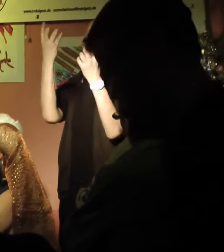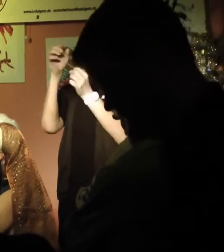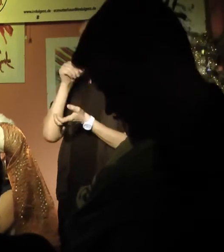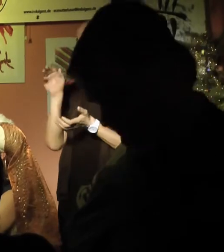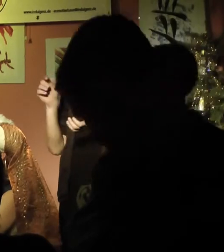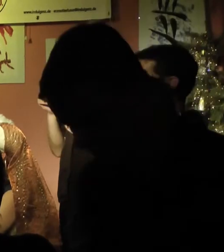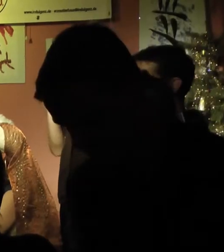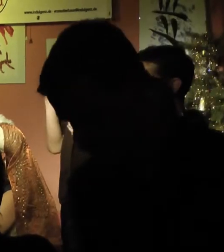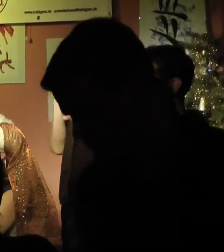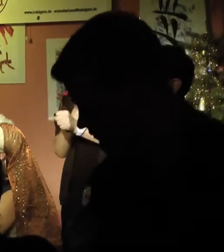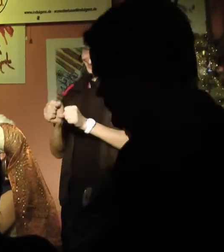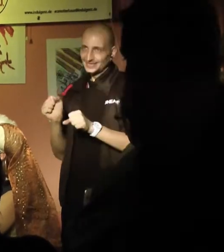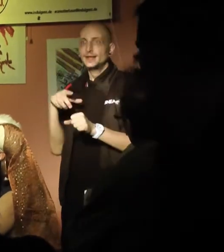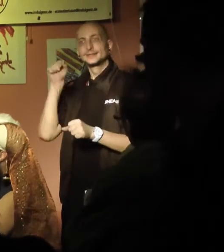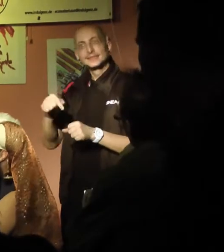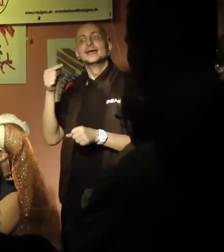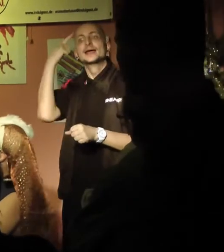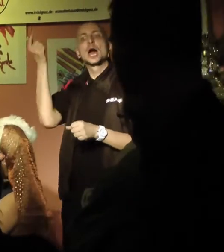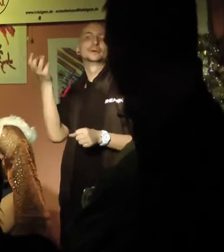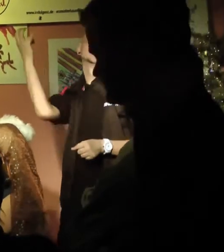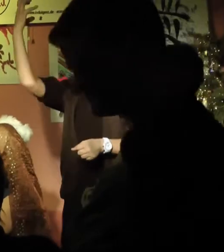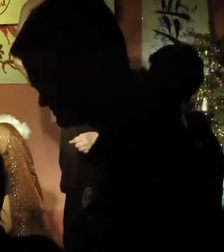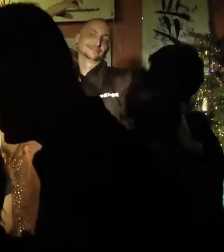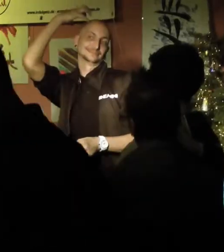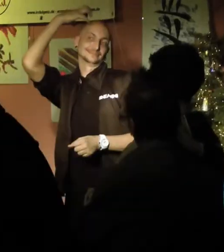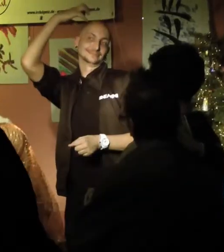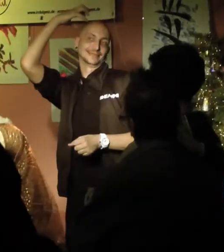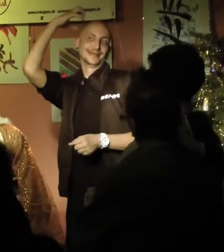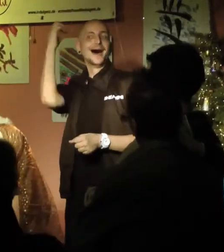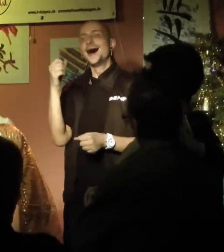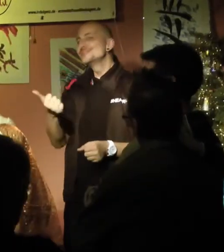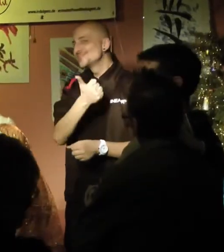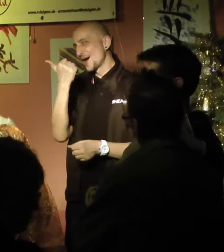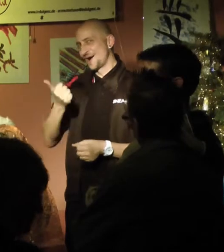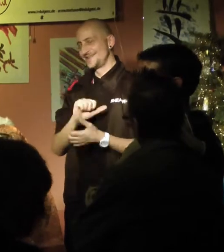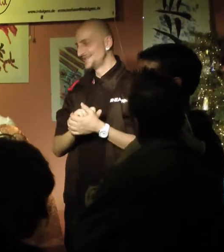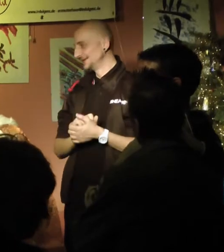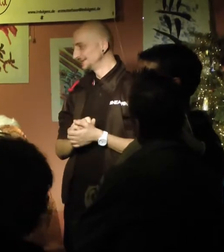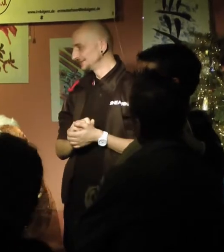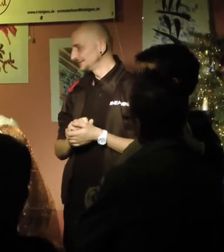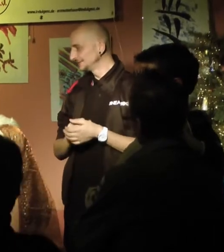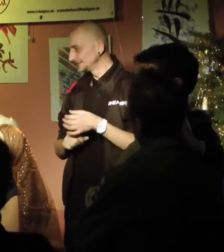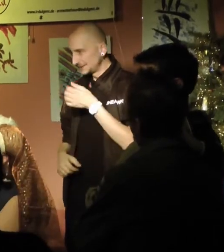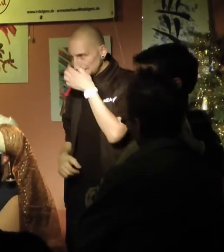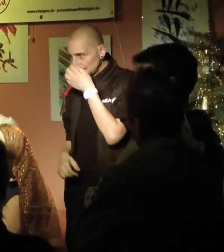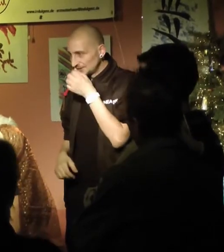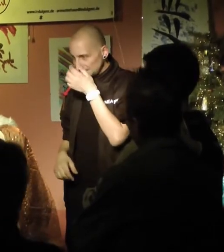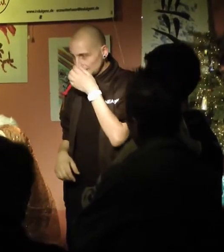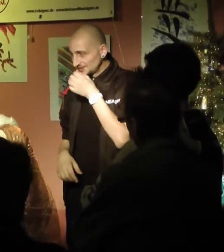Aber ich glaube, ich mache mir da einen Kopfputz drauf. Ja, auch schön. Ja, ja, toll. Sehr schön. Sehr schön. Sehr schön. Großartig.